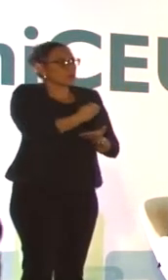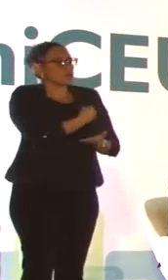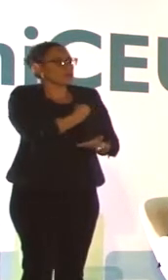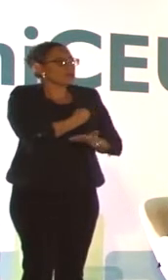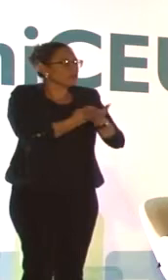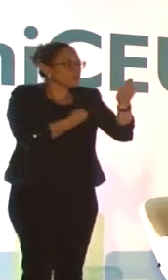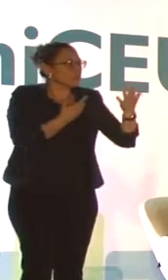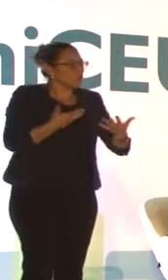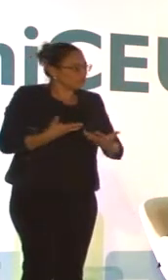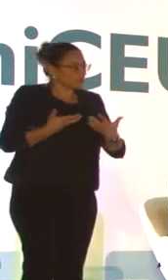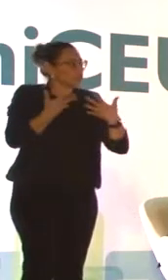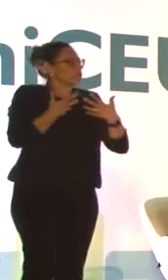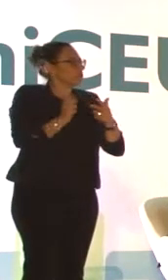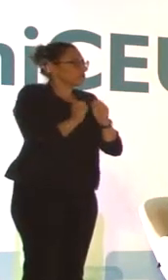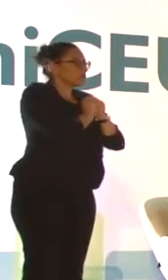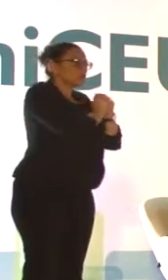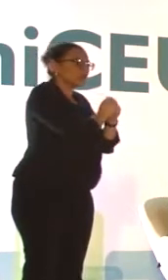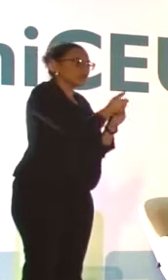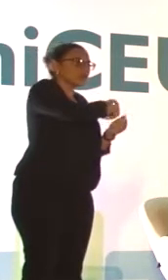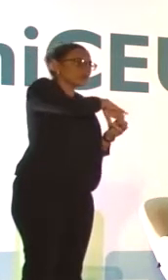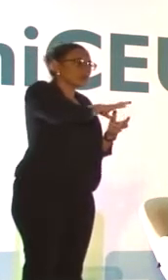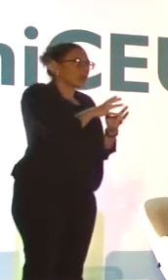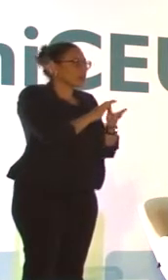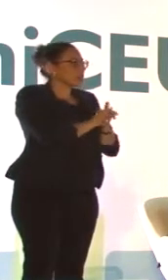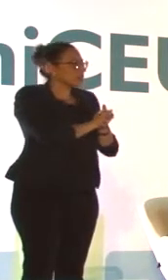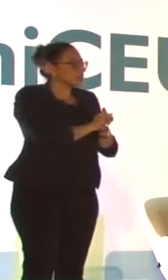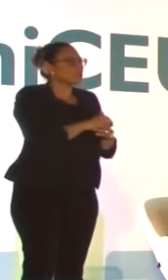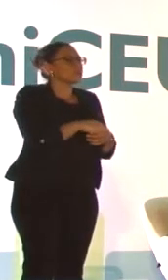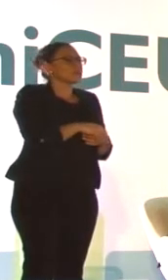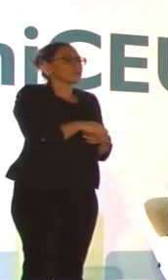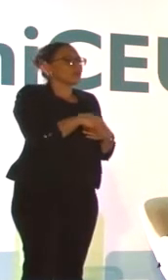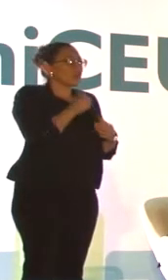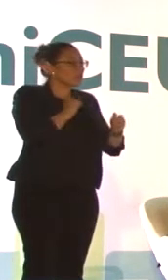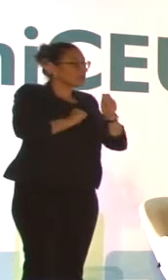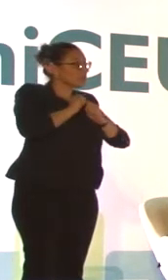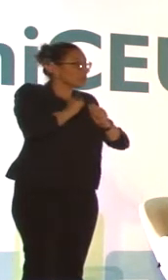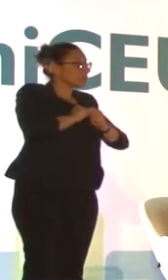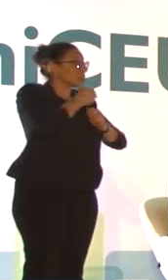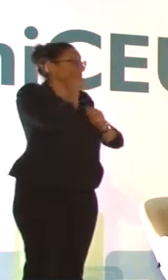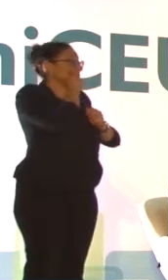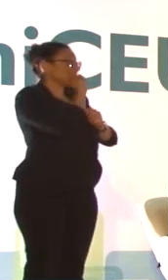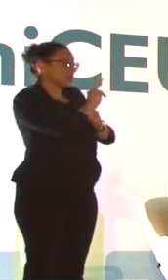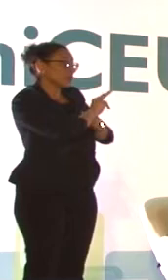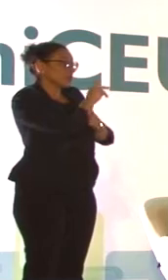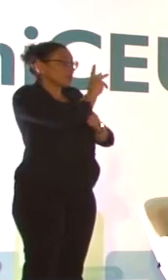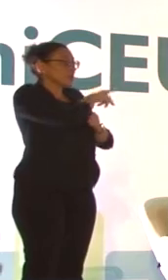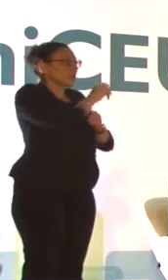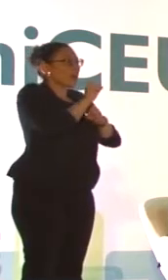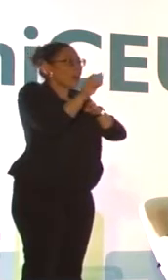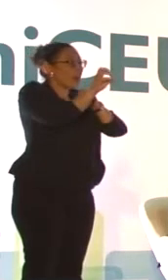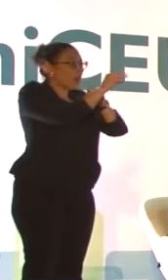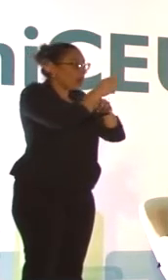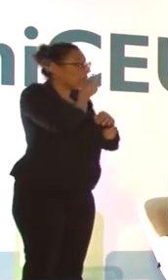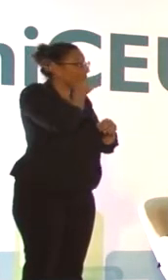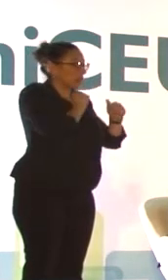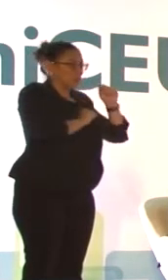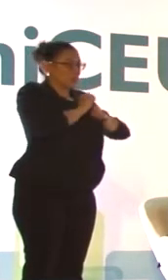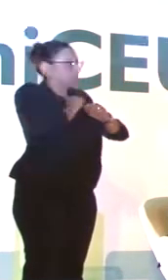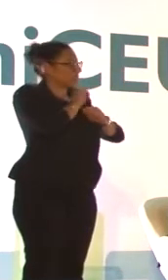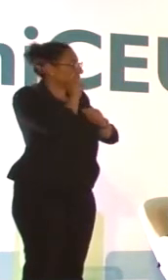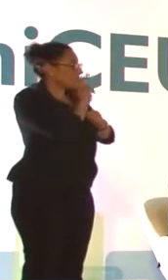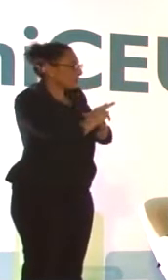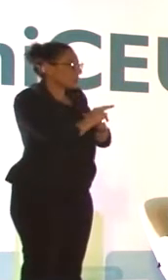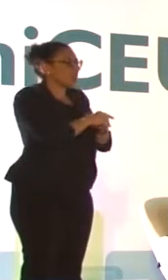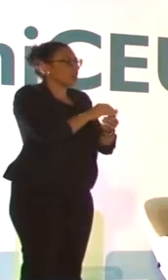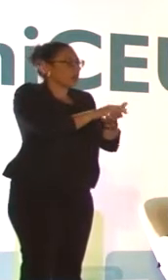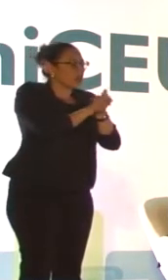Uma honra estar com o senhor aqui, prefeito. Estamos ansiosos pela sua aula magna. Vou falar pouco, então. Cumprimentar a doutora